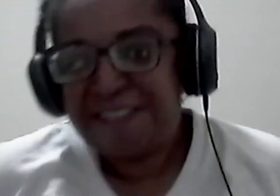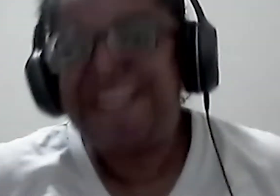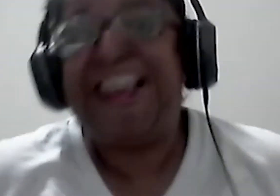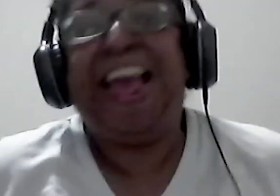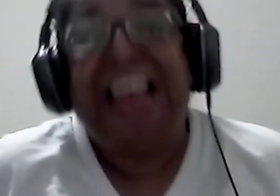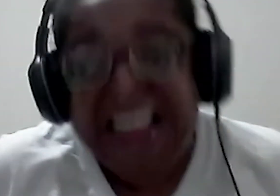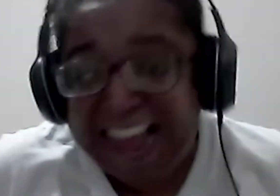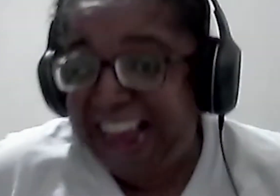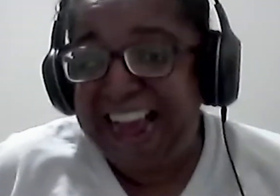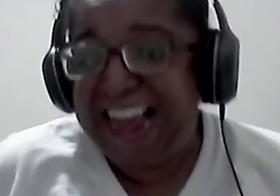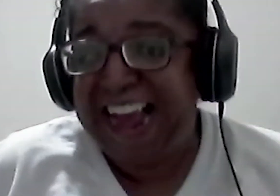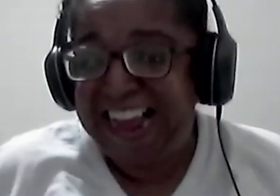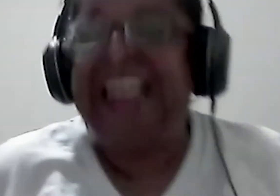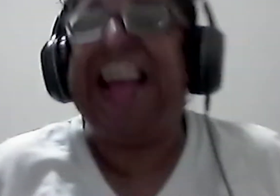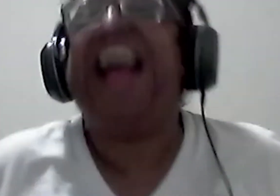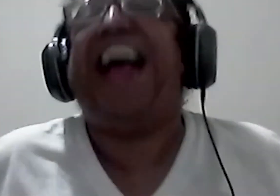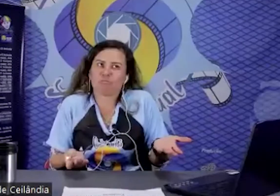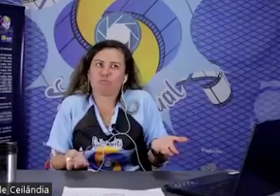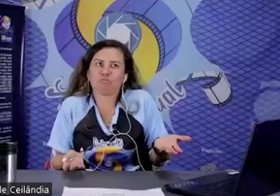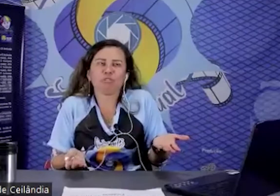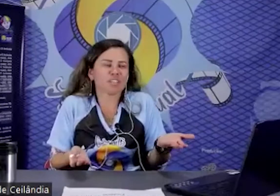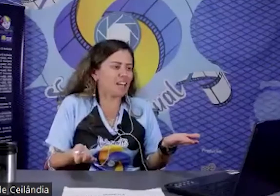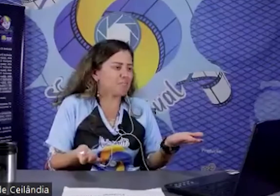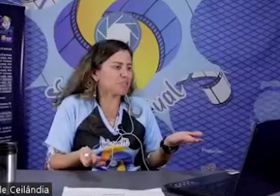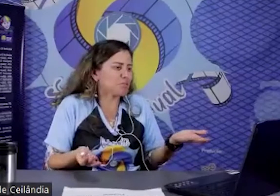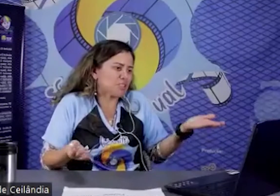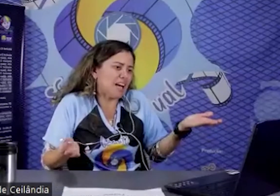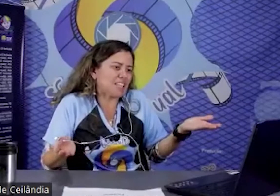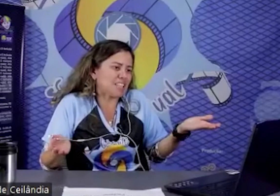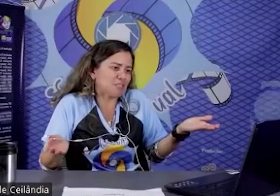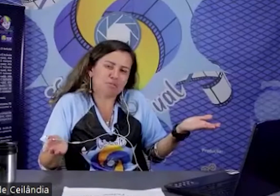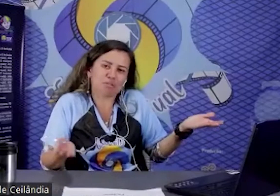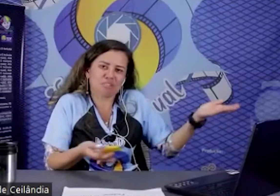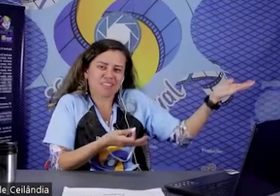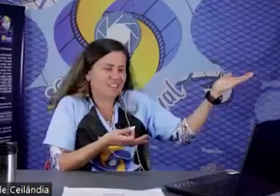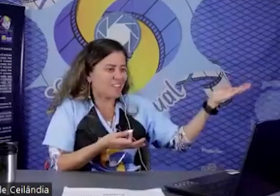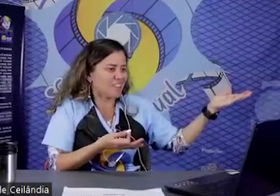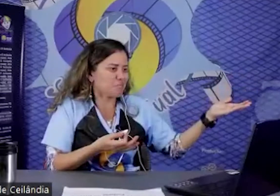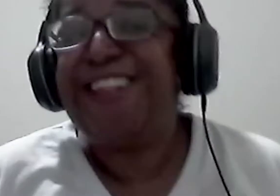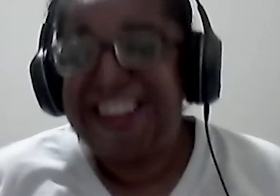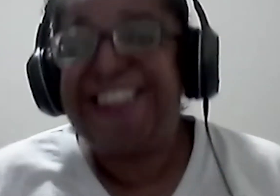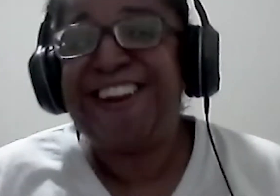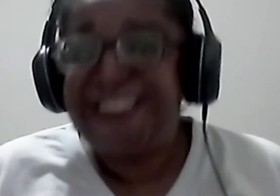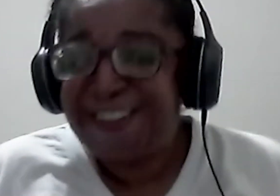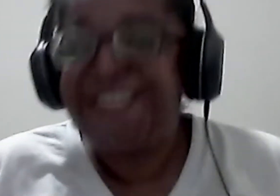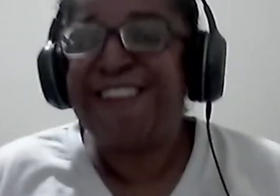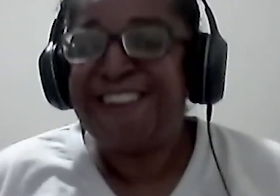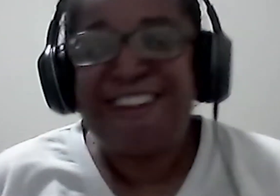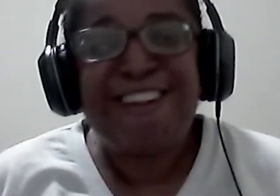sala, sai você também. Aí eu vou, né? Mandou eu sair, eu vou. Pois é. Porque o menino Entendeu?